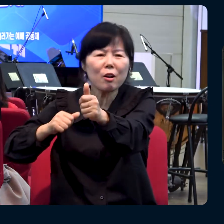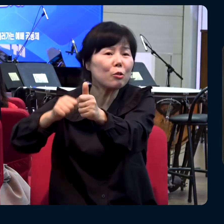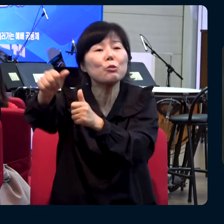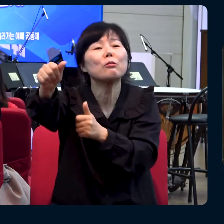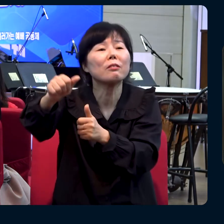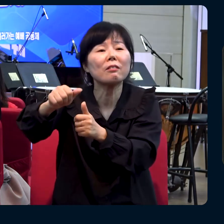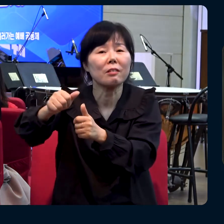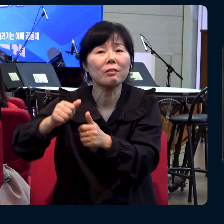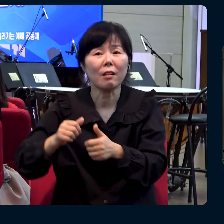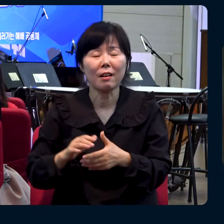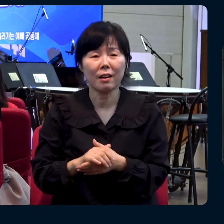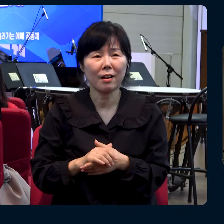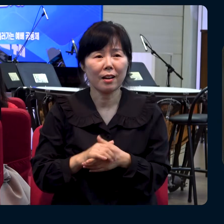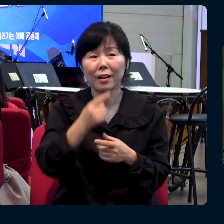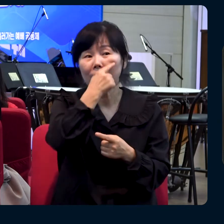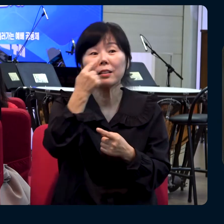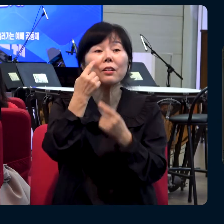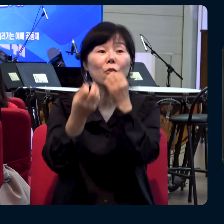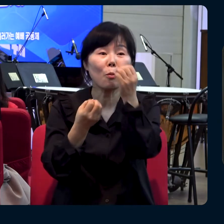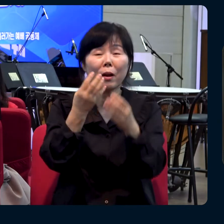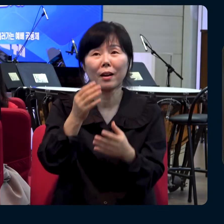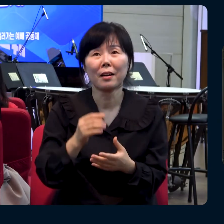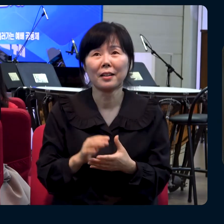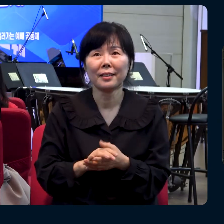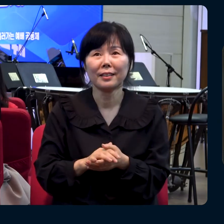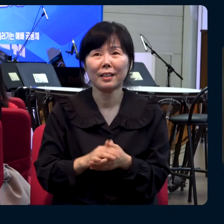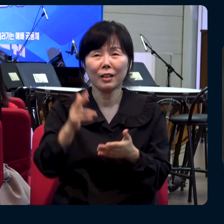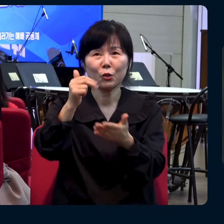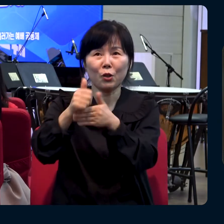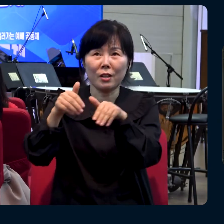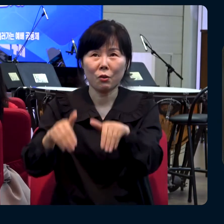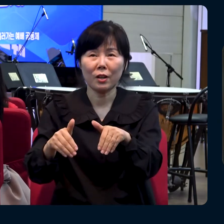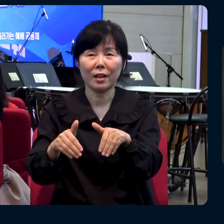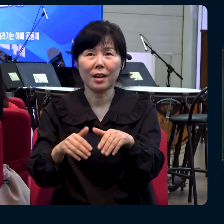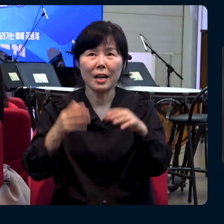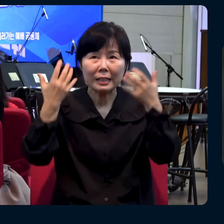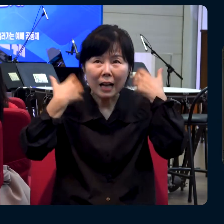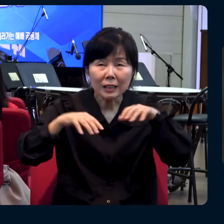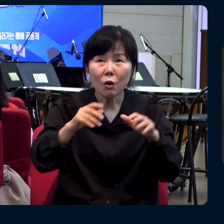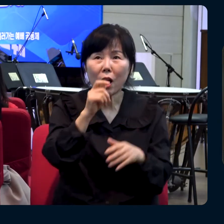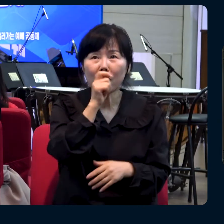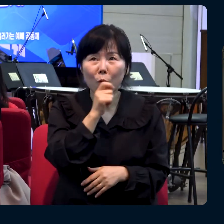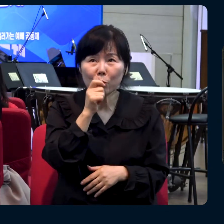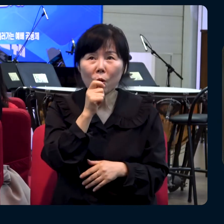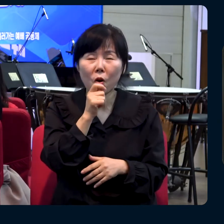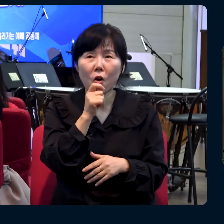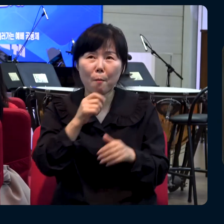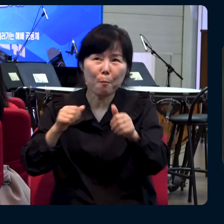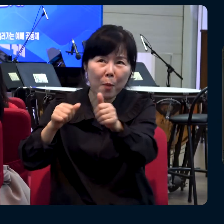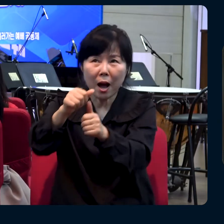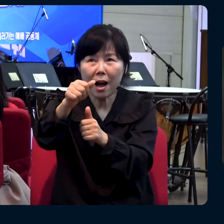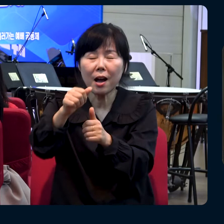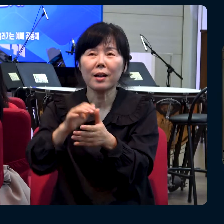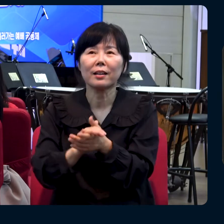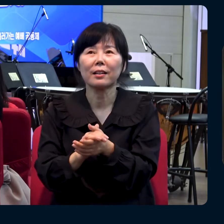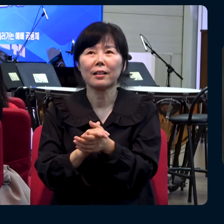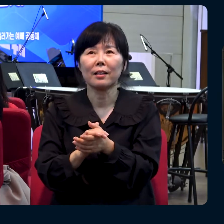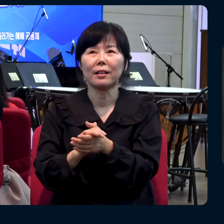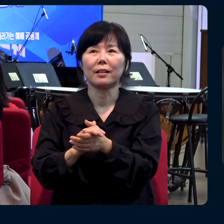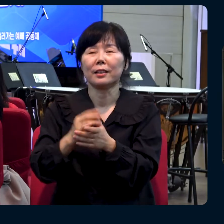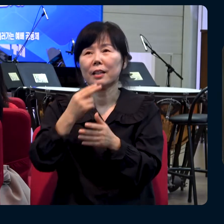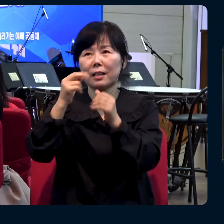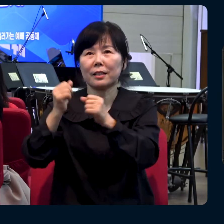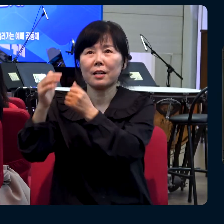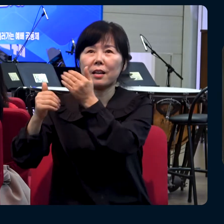하는 겁니다. 그 다음에 36절 다 같이 읽겠습니다. 주의 종이 사자와 곰도 쳤은즉 살아계시는